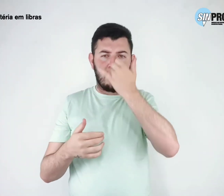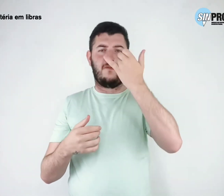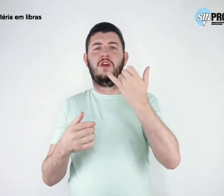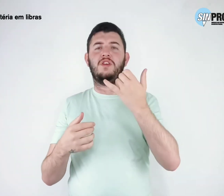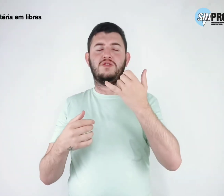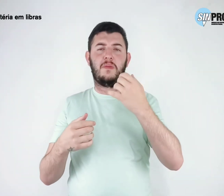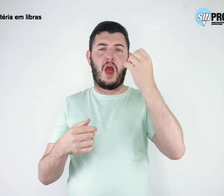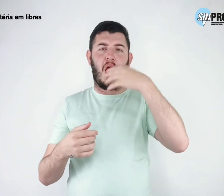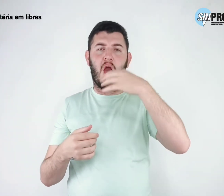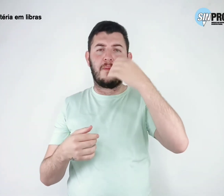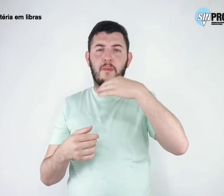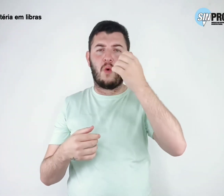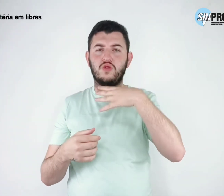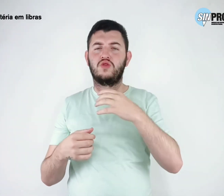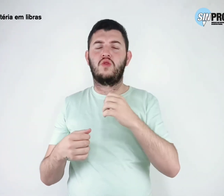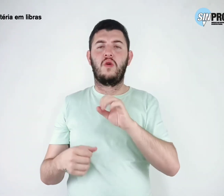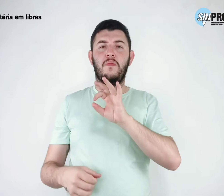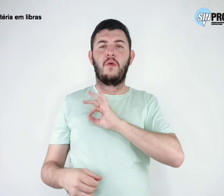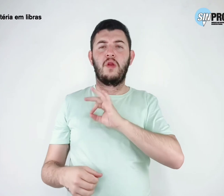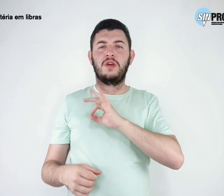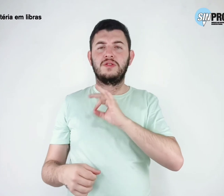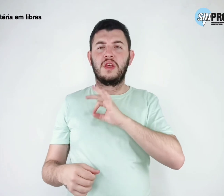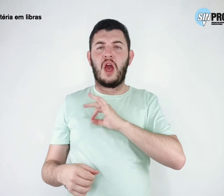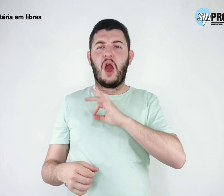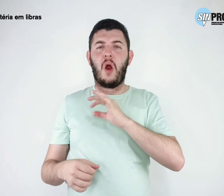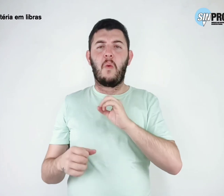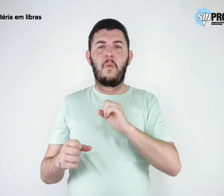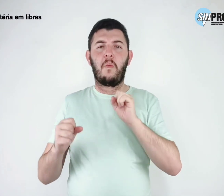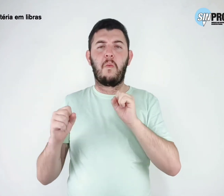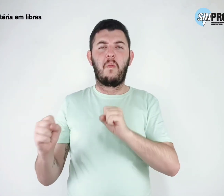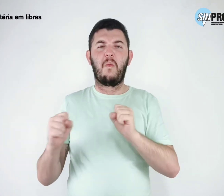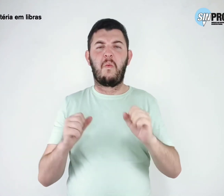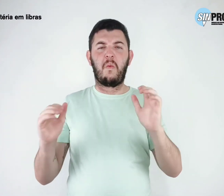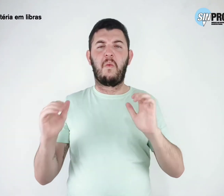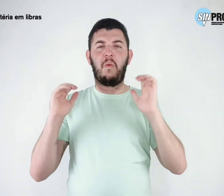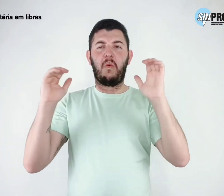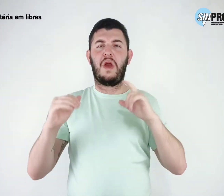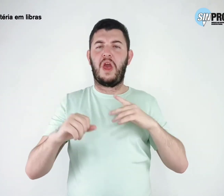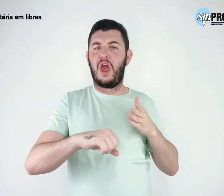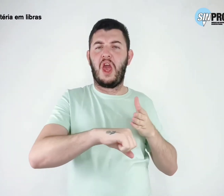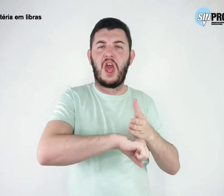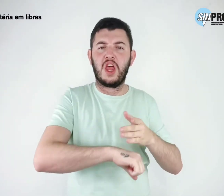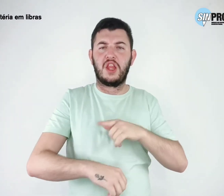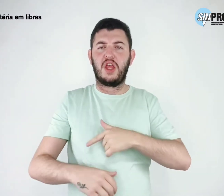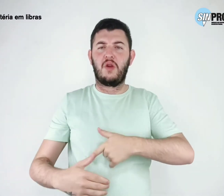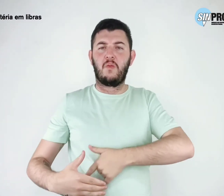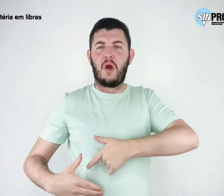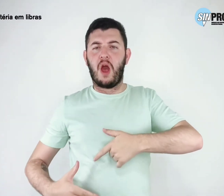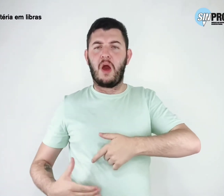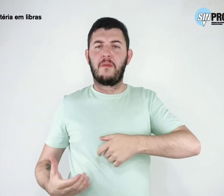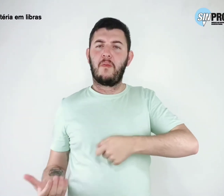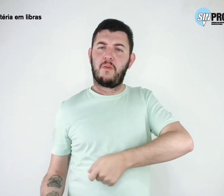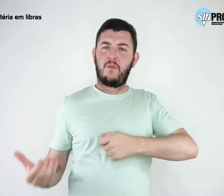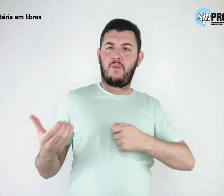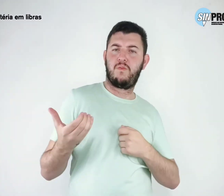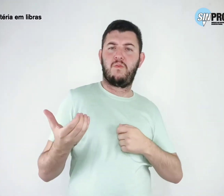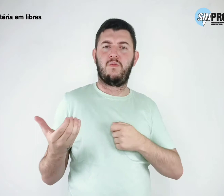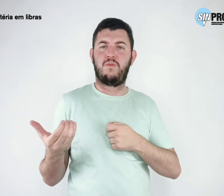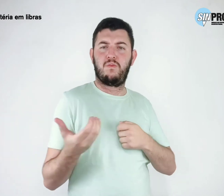autoridade de policiais, que aparecem ostensivamente armados, com fuzis apontados para as